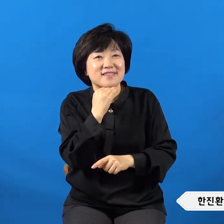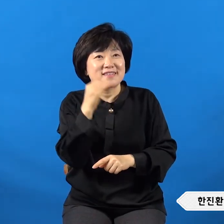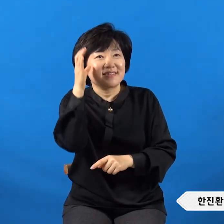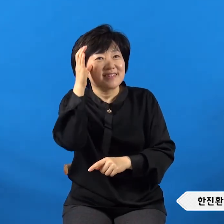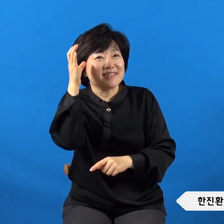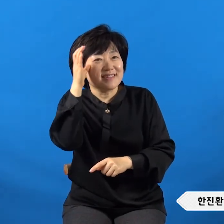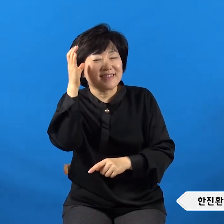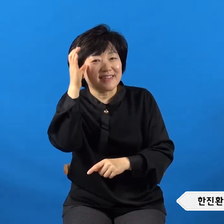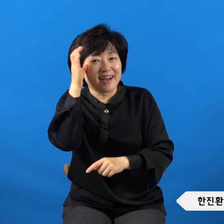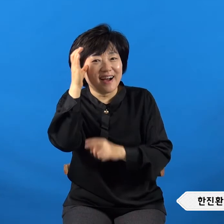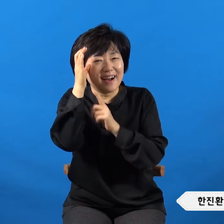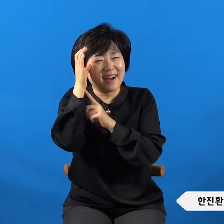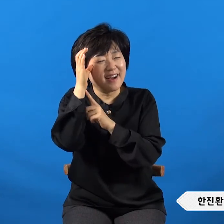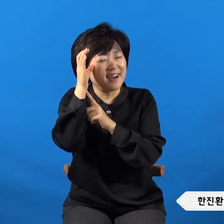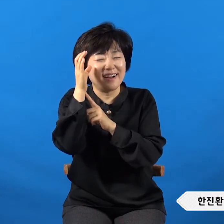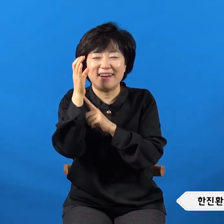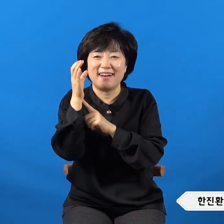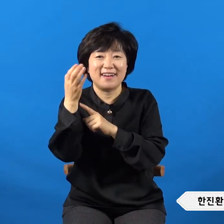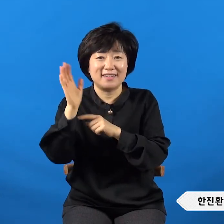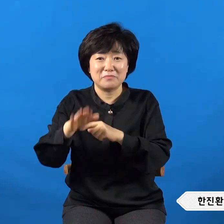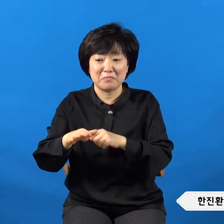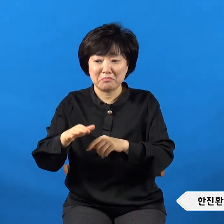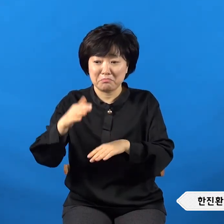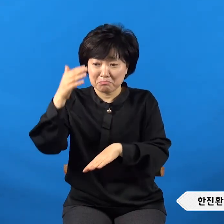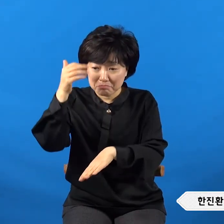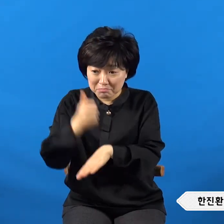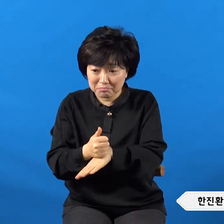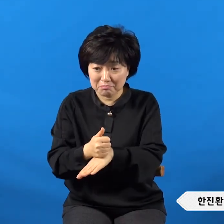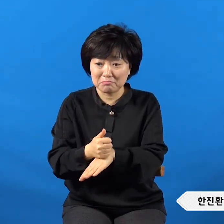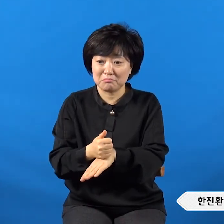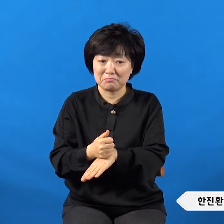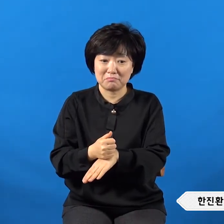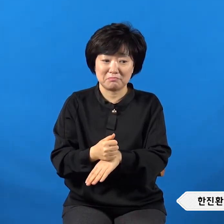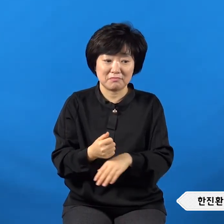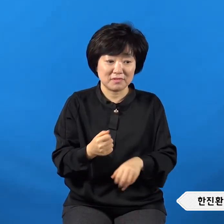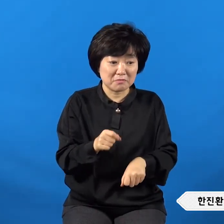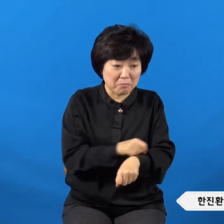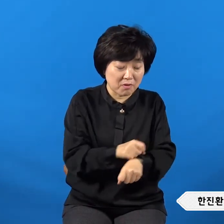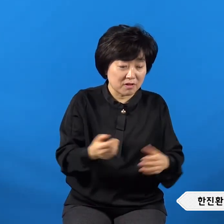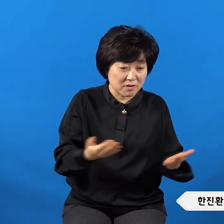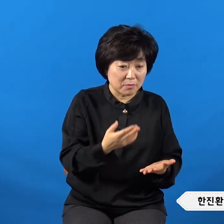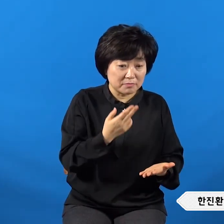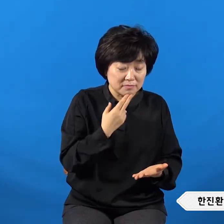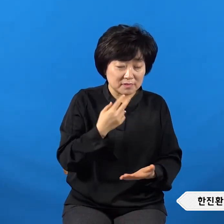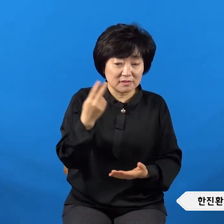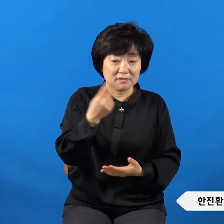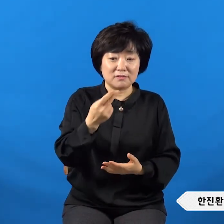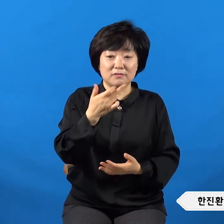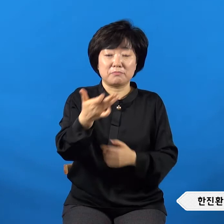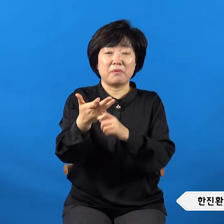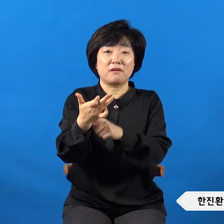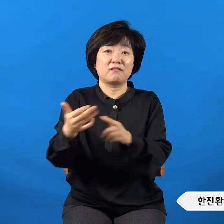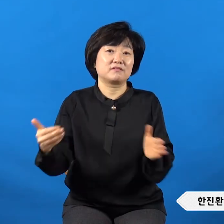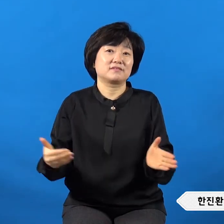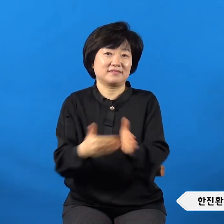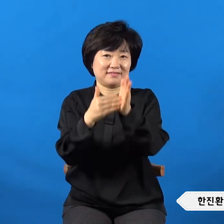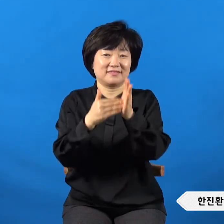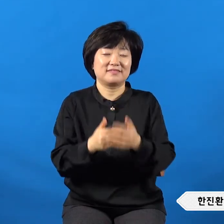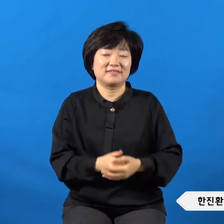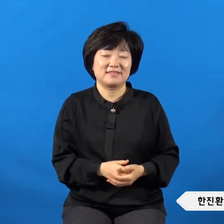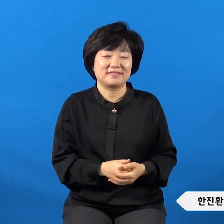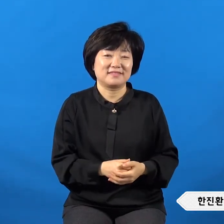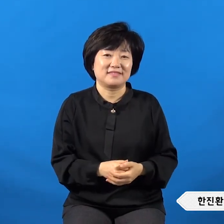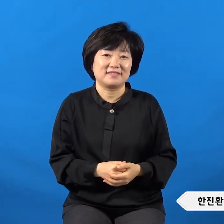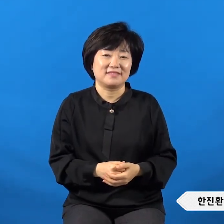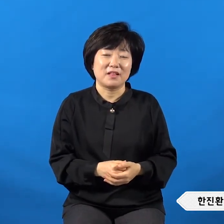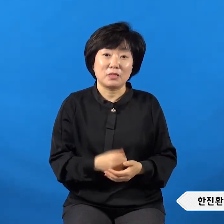그렇게 들떴지요. 그런데 이제 별 한 일도 없이 2018년이 사라져가고